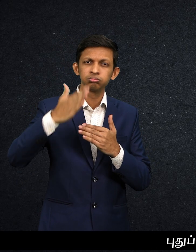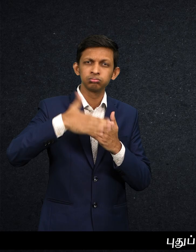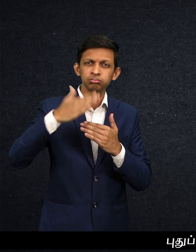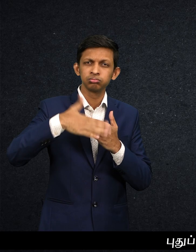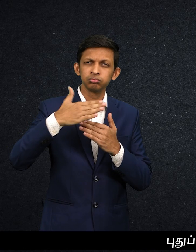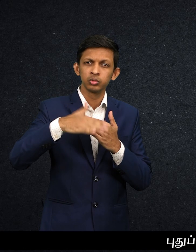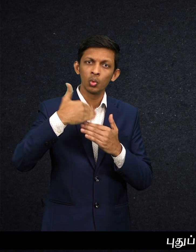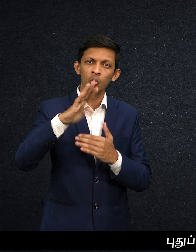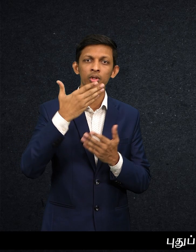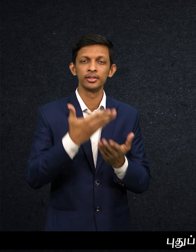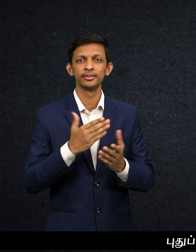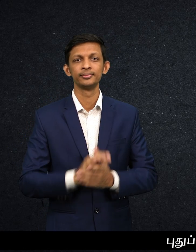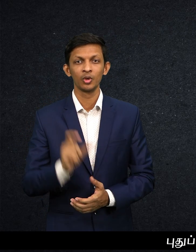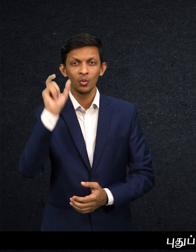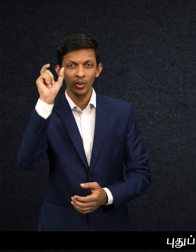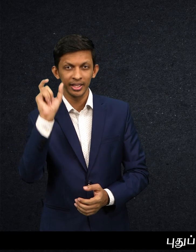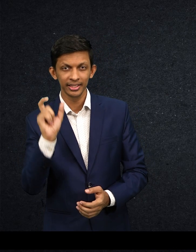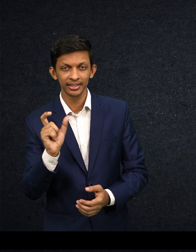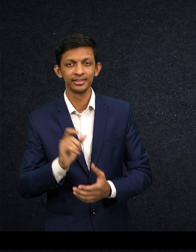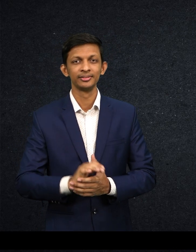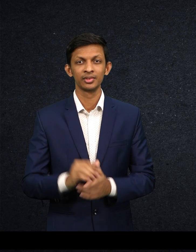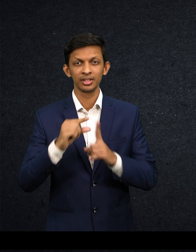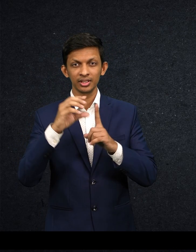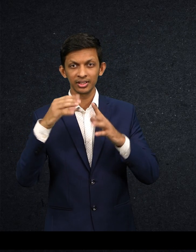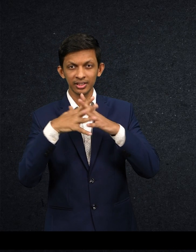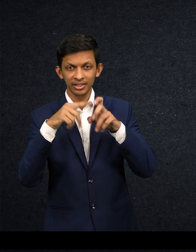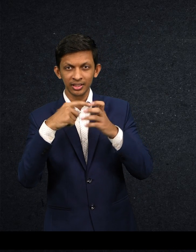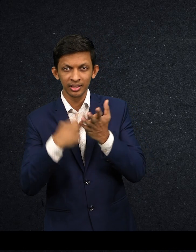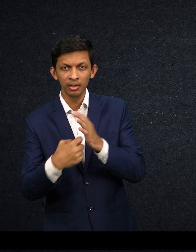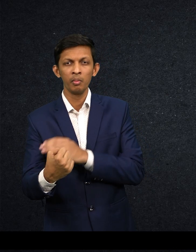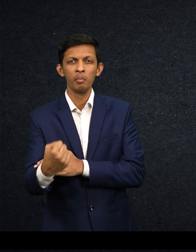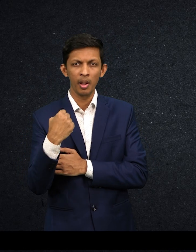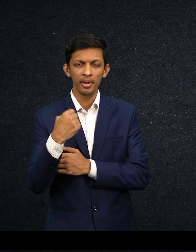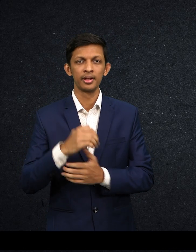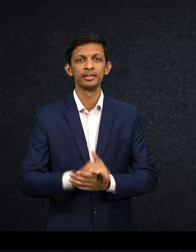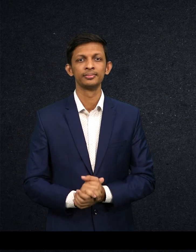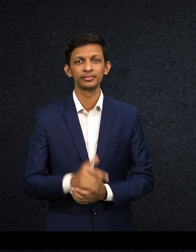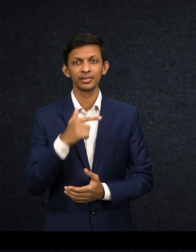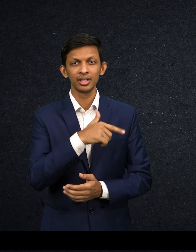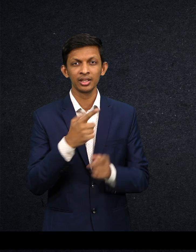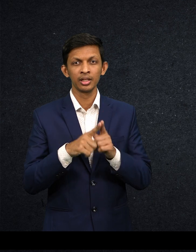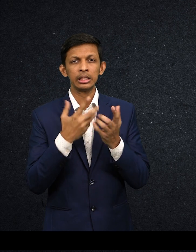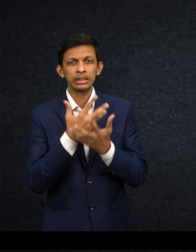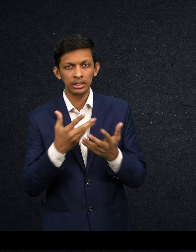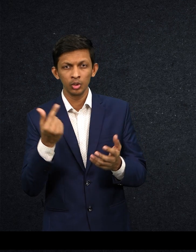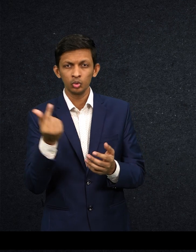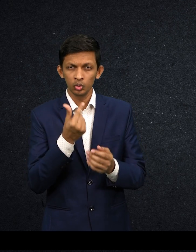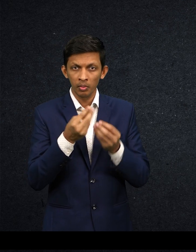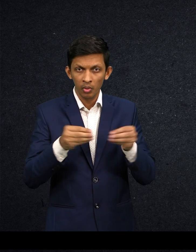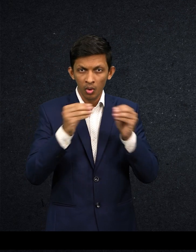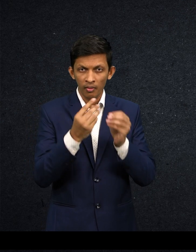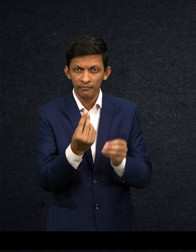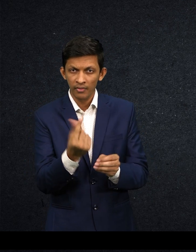புதுப்பிக்கத்தக்க ஆற்றல் ஆதாரம். முக்கிய வார்த்தைகள்: சக்தி, புதுப்பிக்க